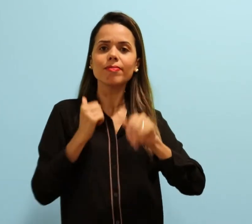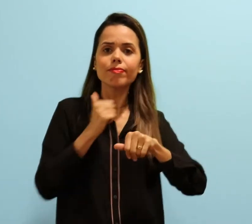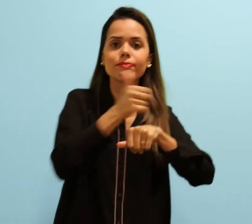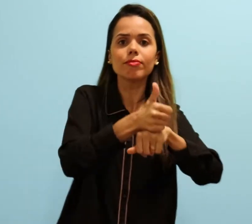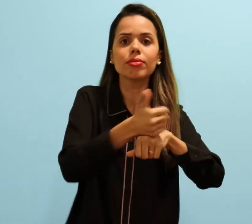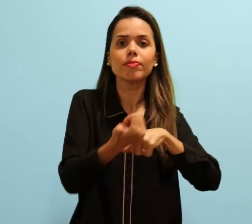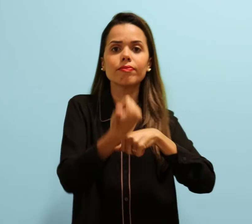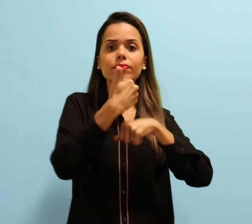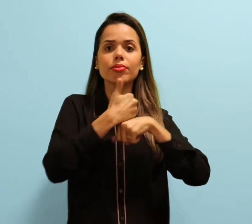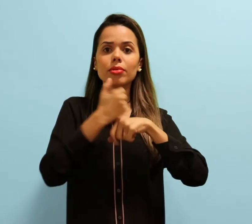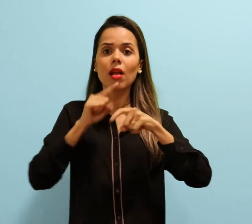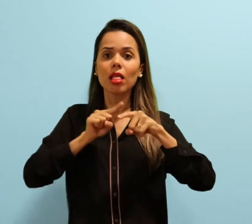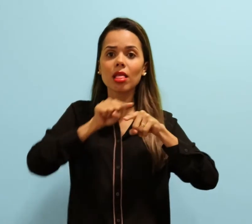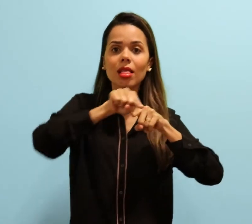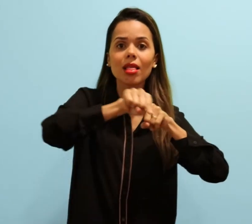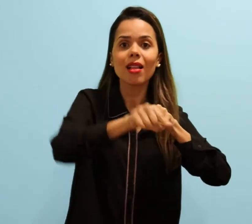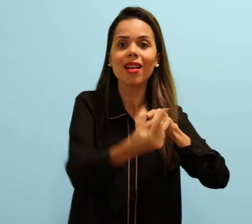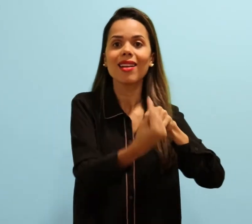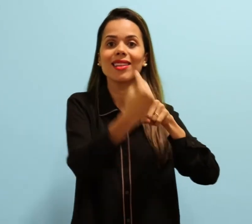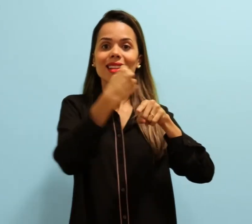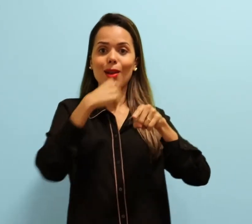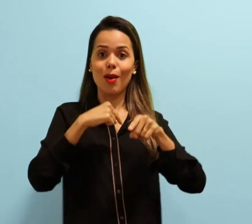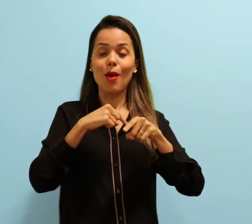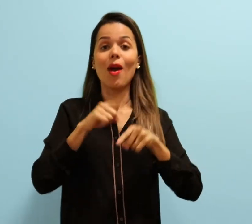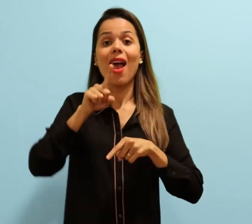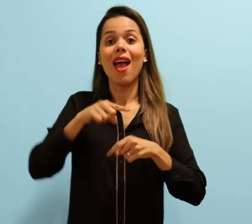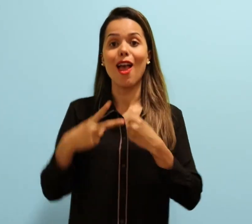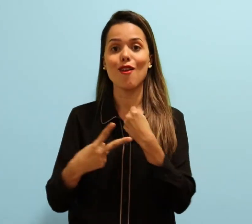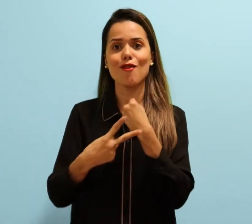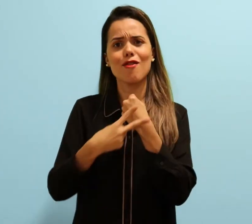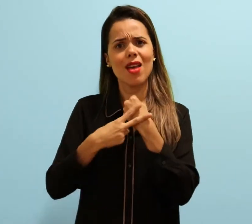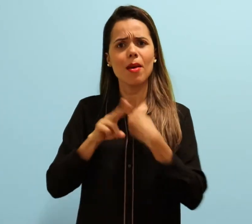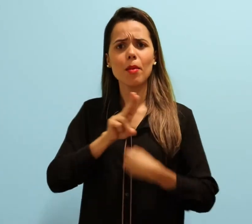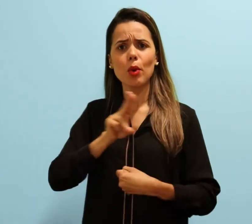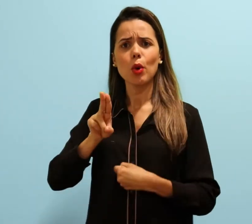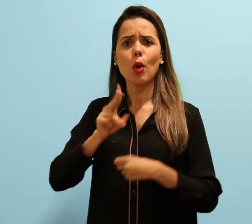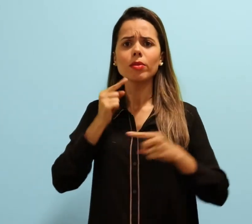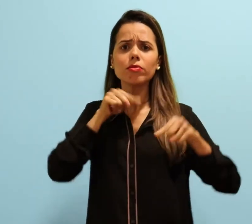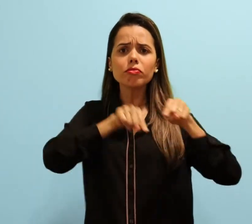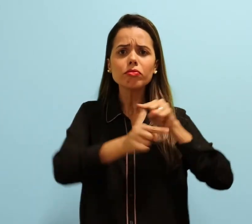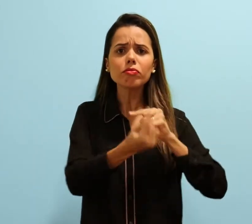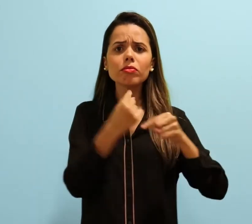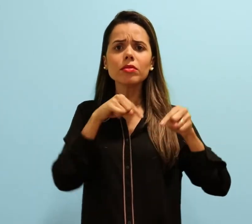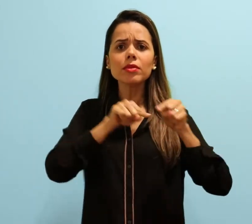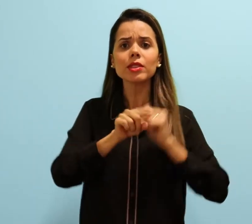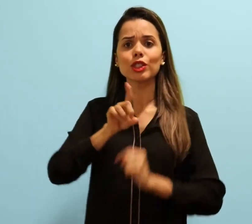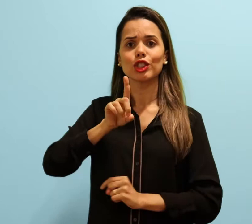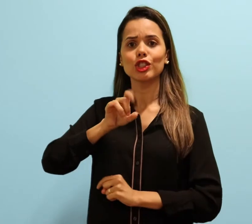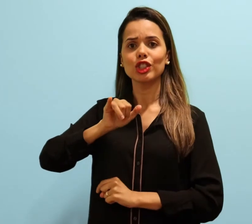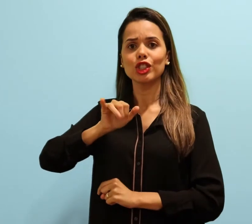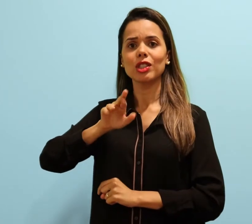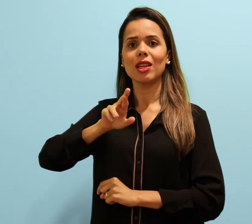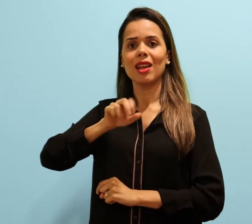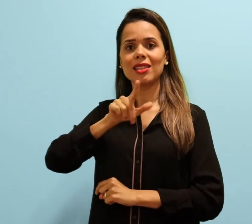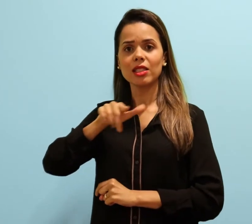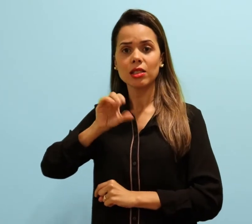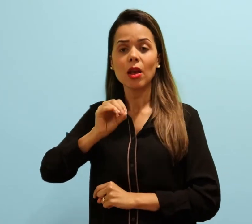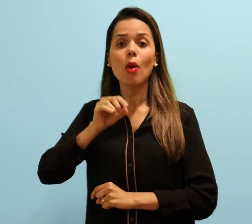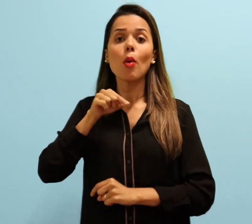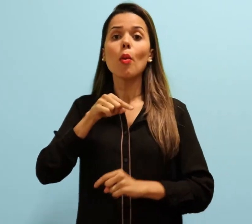de trajetória, traços de trajetória, são chamados verbos direcionais e eles são capazes